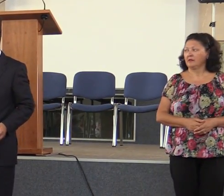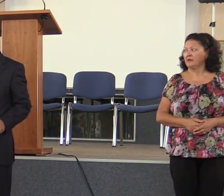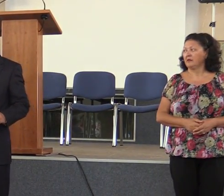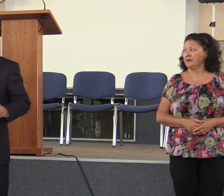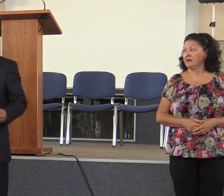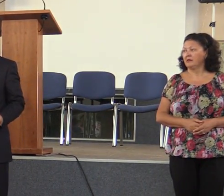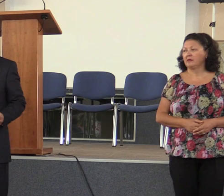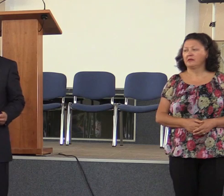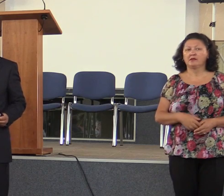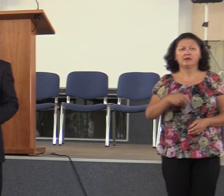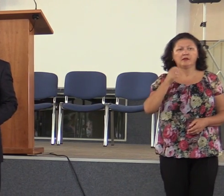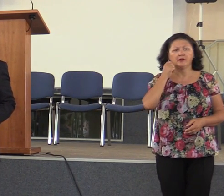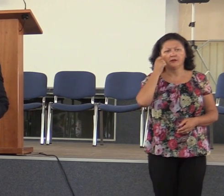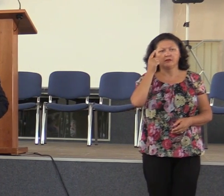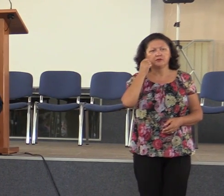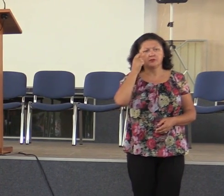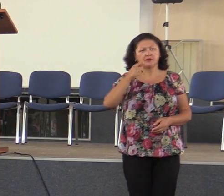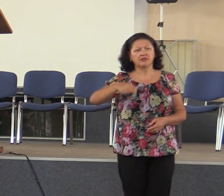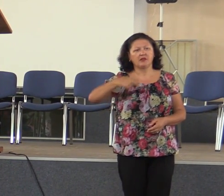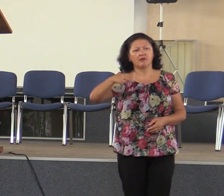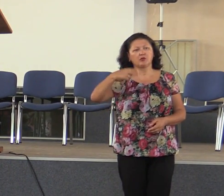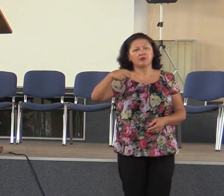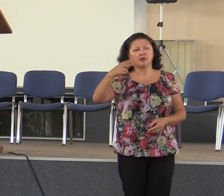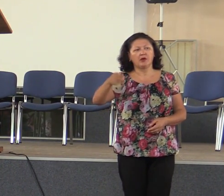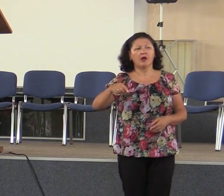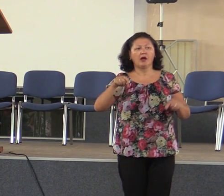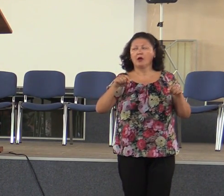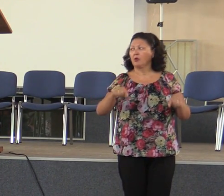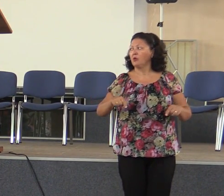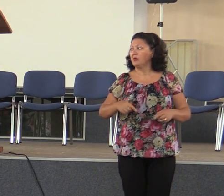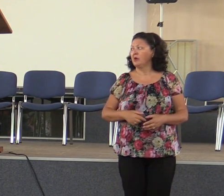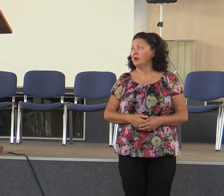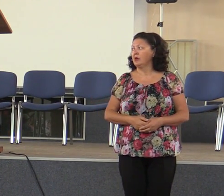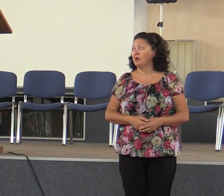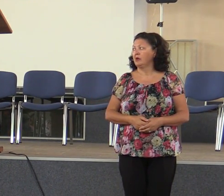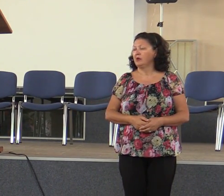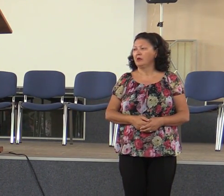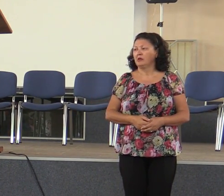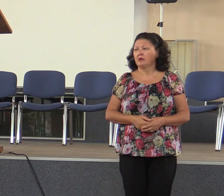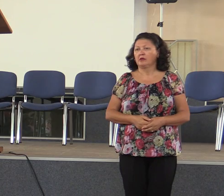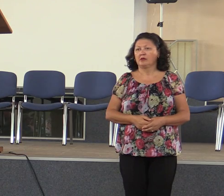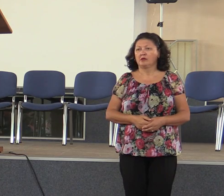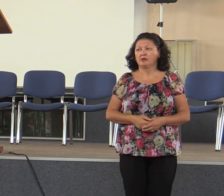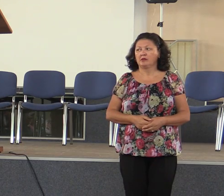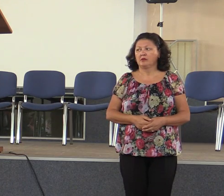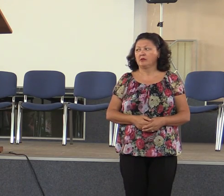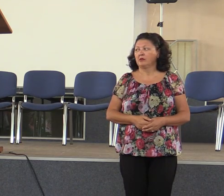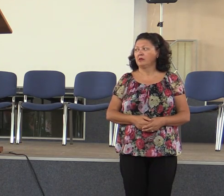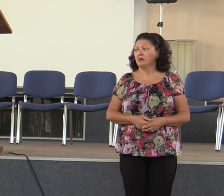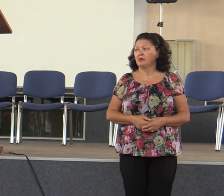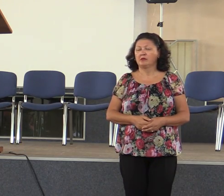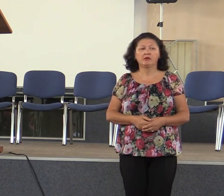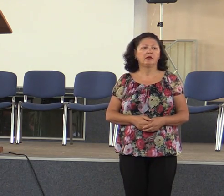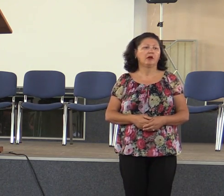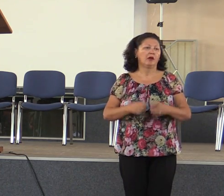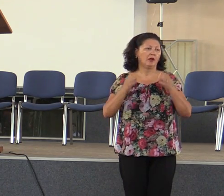pentru că surprizele vor continua după amiază, acum doar anticipăm și veți asculta în dimineața aceasta doar naiv.